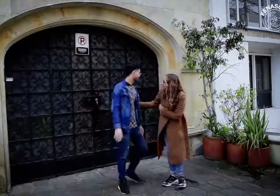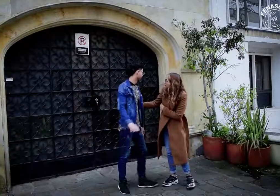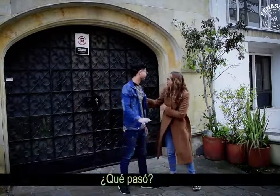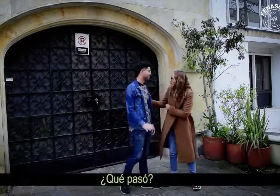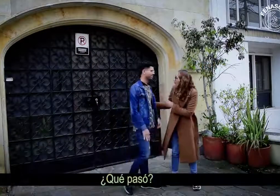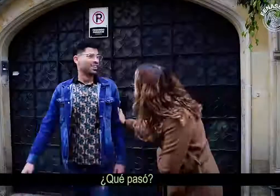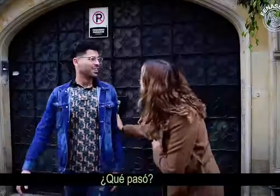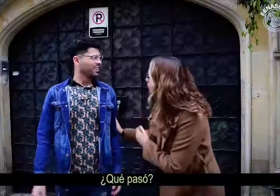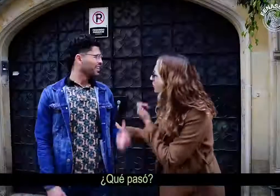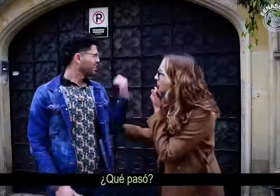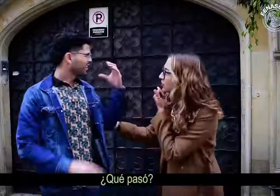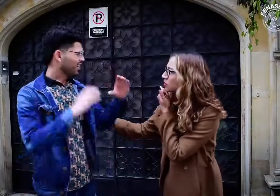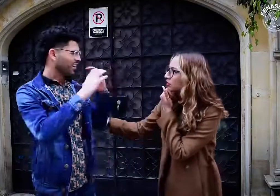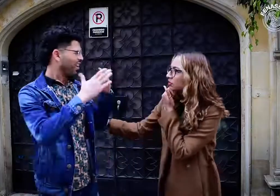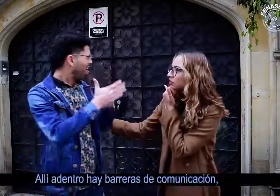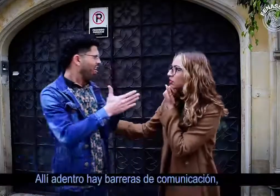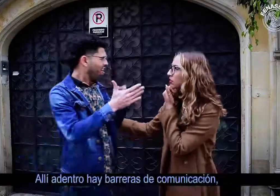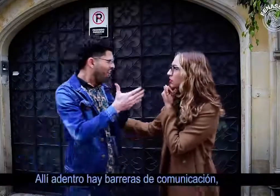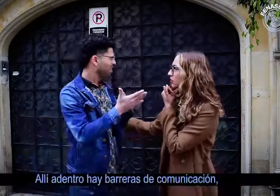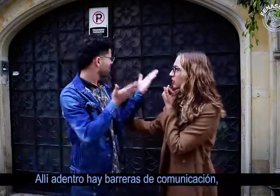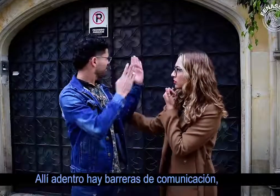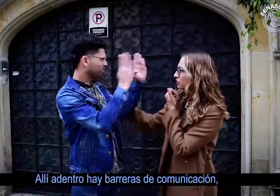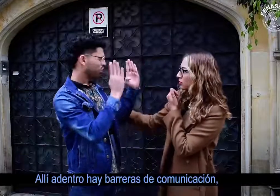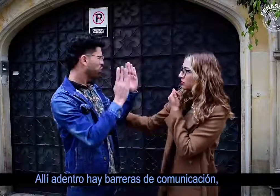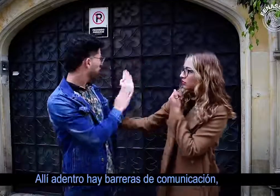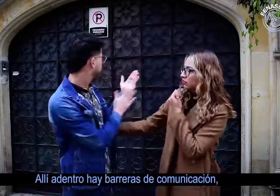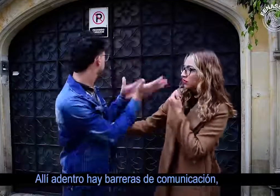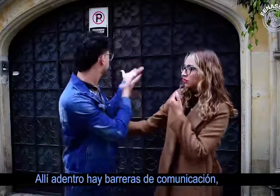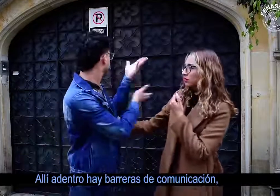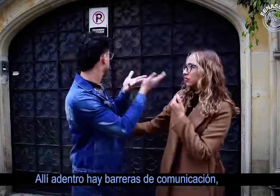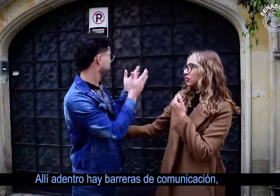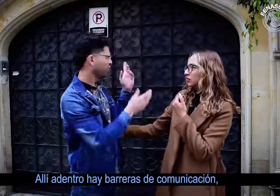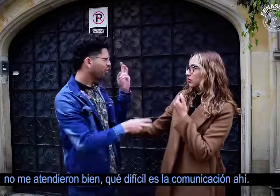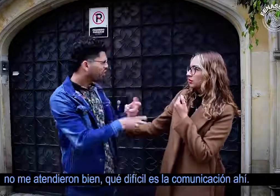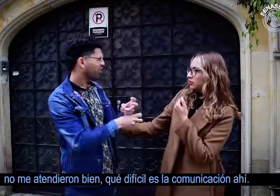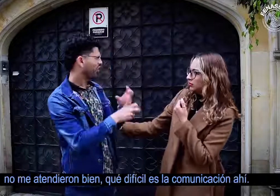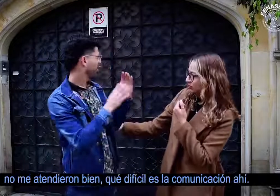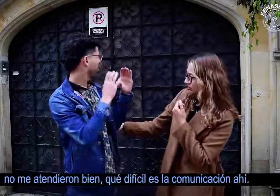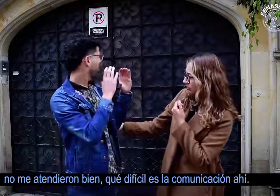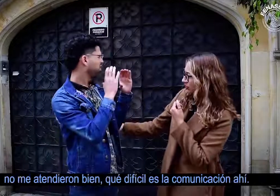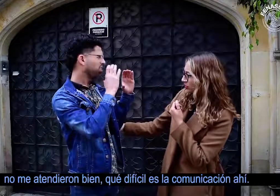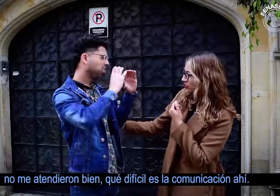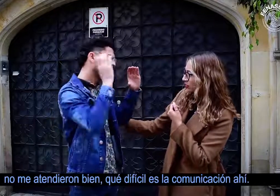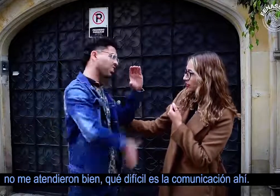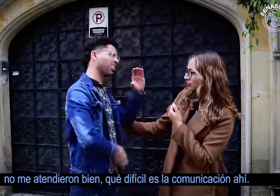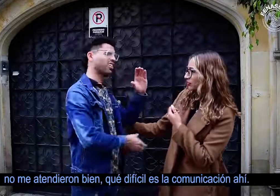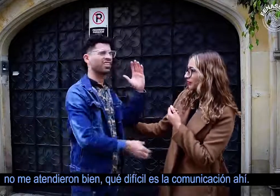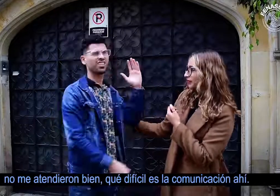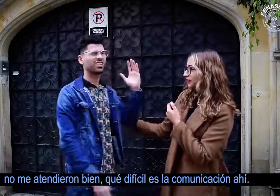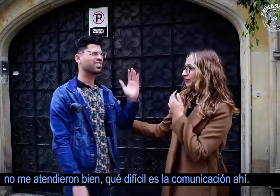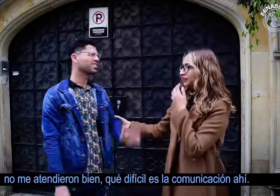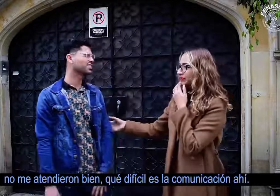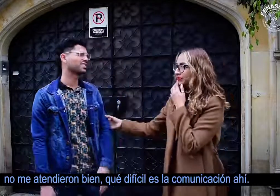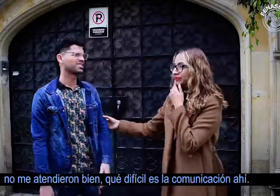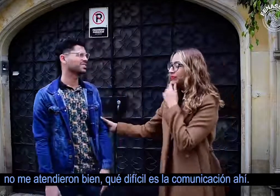¿Qué pasó? Allí adentro hay barreras de comunicación, no me atendieron bien. Qué difícil es la comunicación